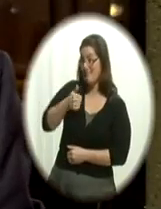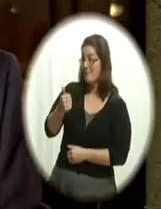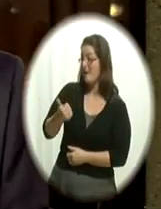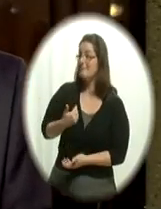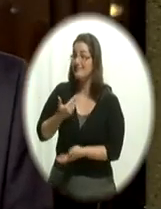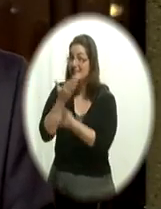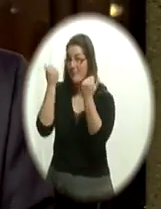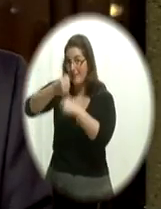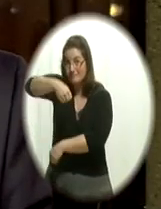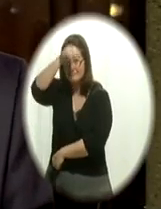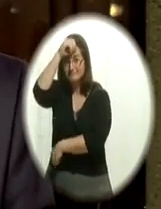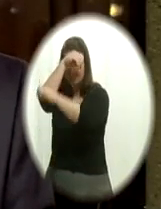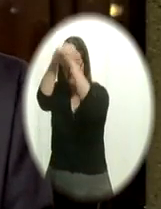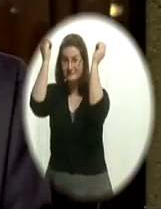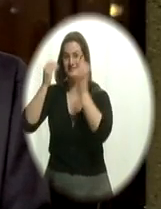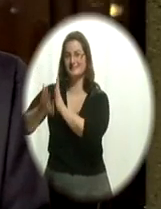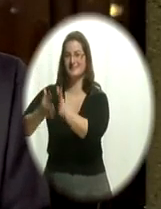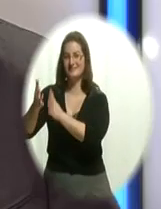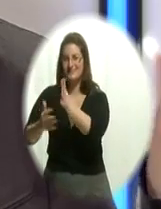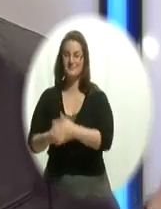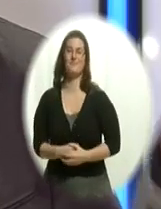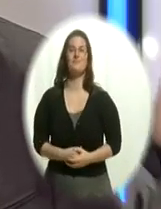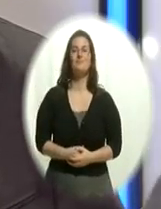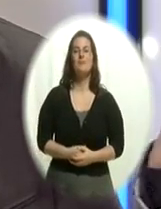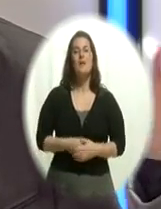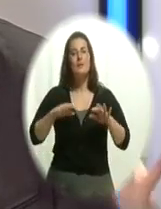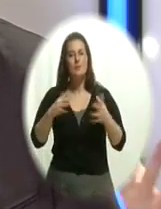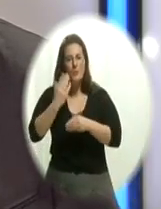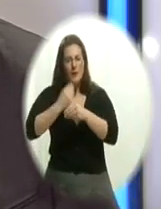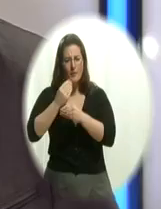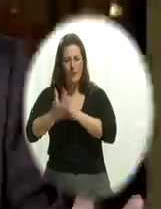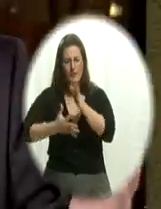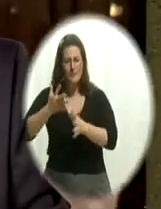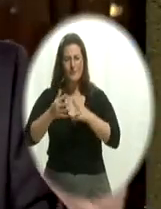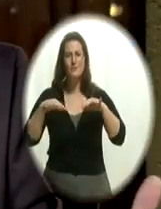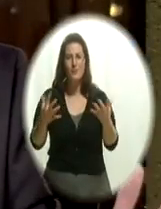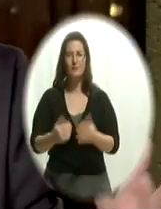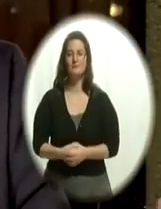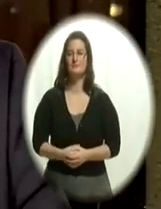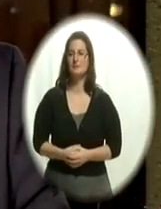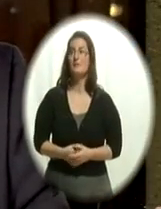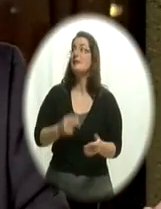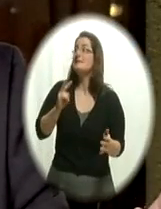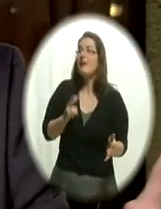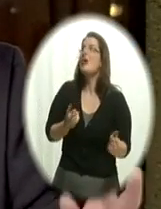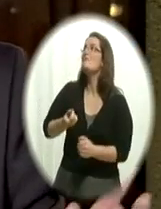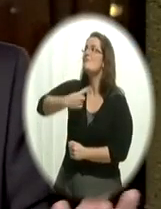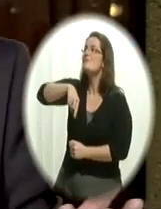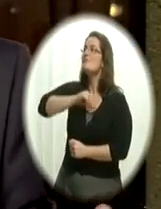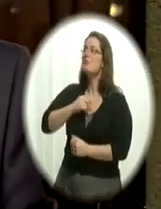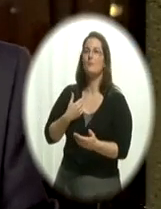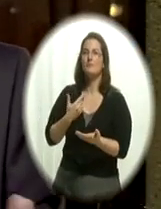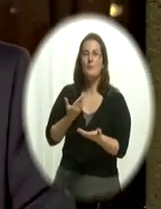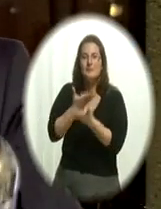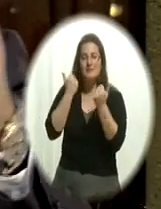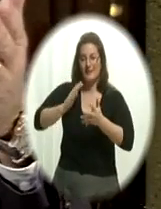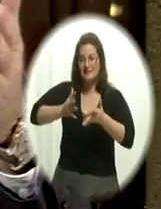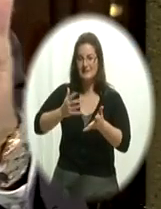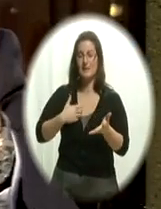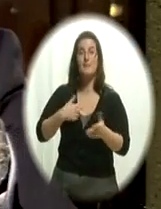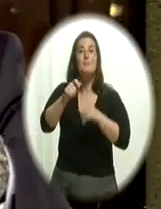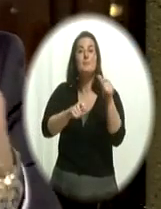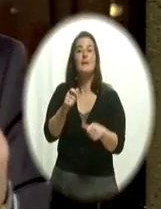Et voilà. On l'apprend comment, cette ah oui, langue parce que, mais parce que nous, c'est vrai, pour nous qui ne sommes pas effectivement adeptes de cette langue, puis tous